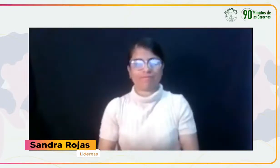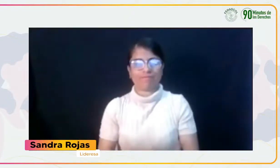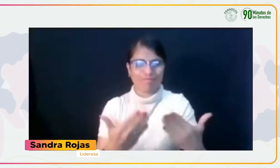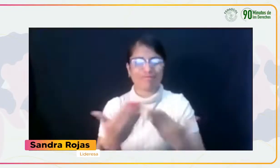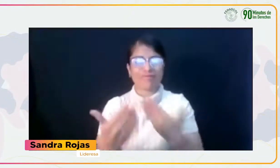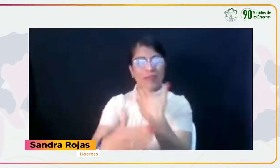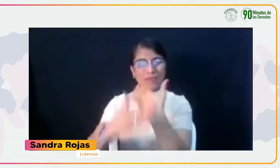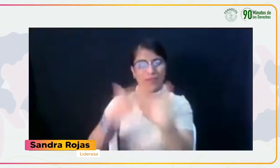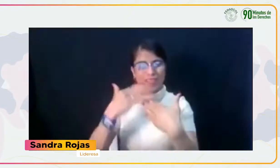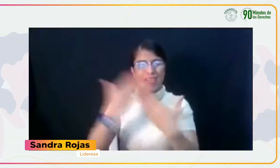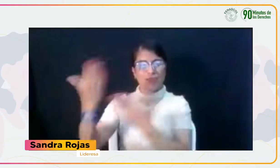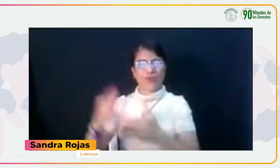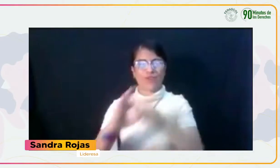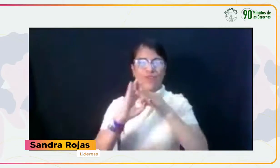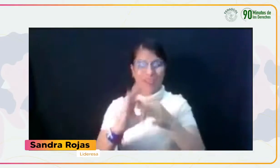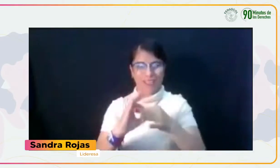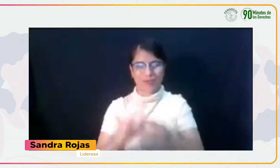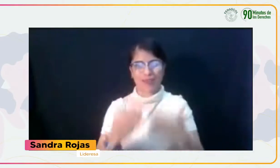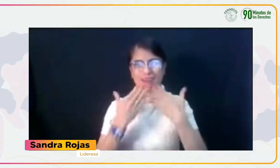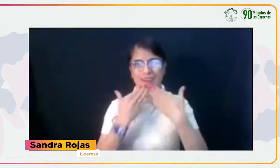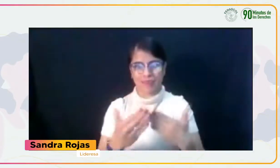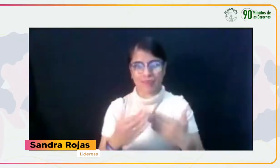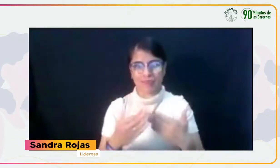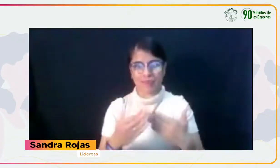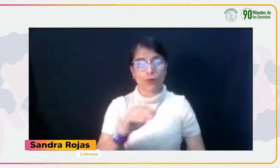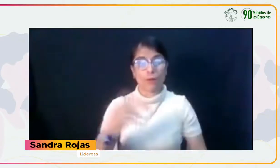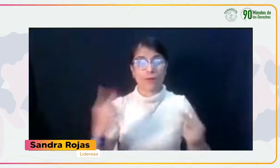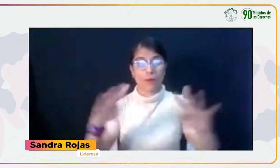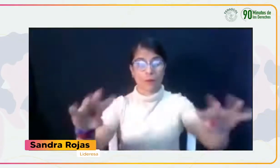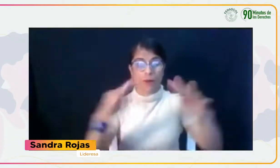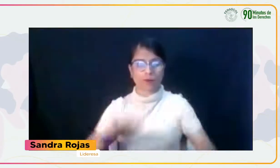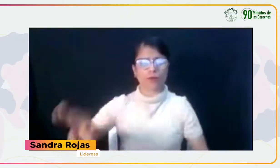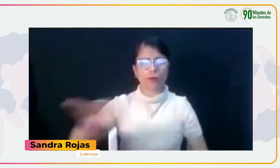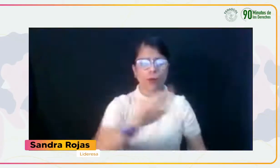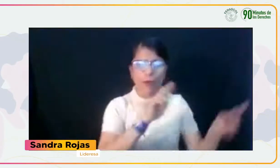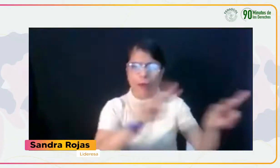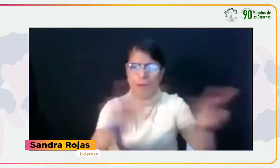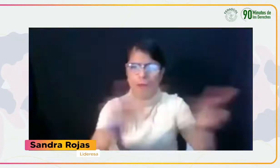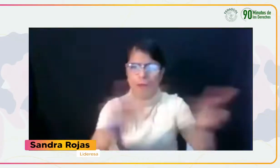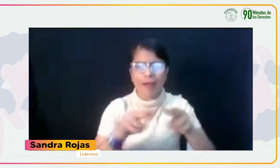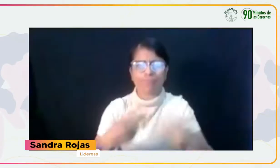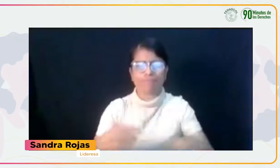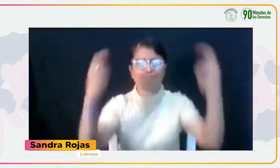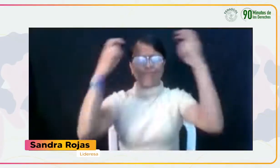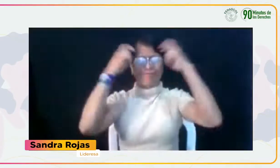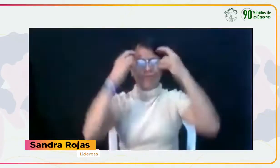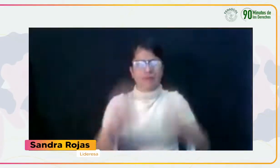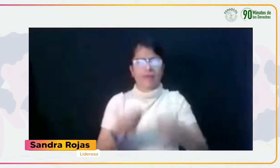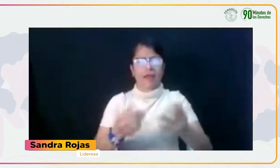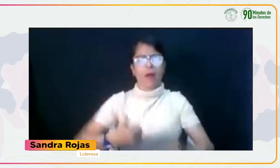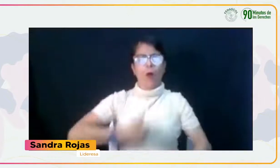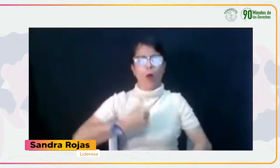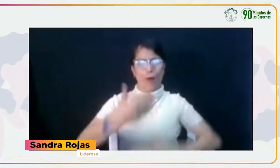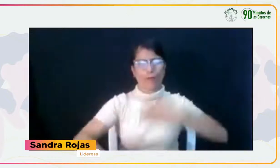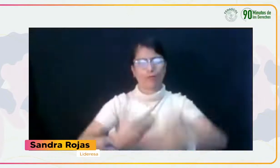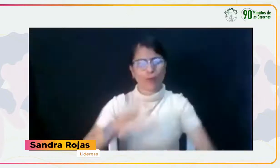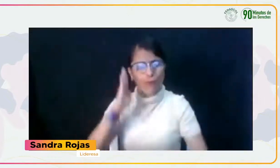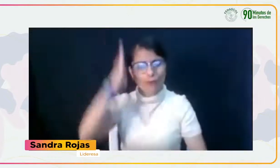mejor vida y una calidad de vida. Muchísimas gracias por la invitación, gracias a FENASCOL y gracias a todas las personas que nos están viendo en este momento. Lo importante